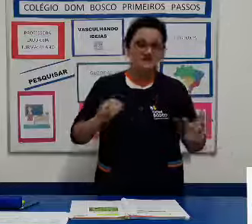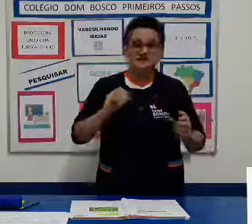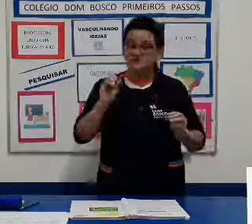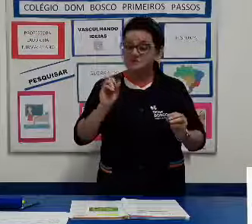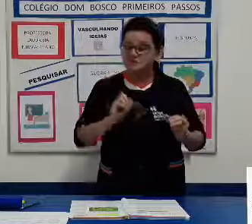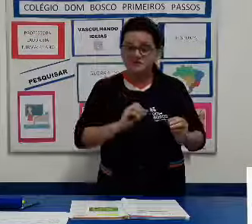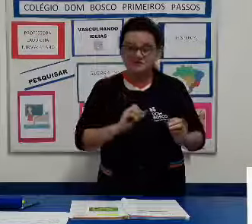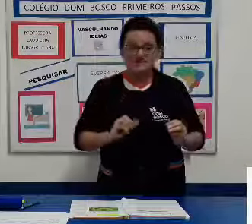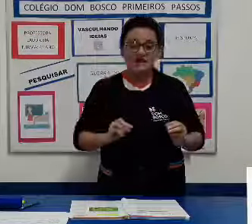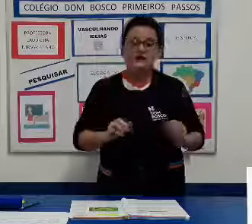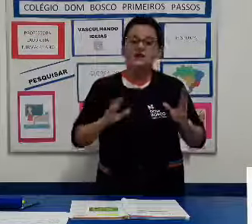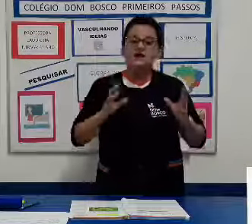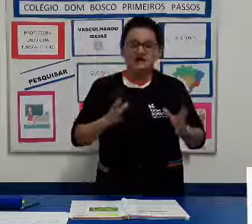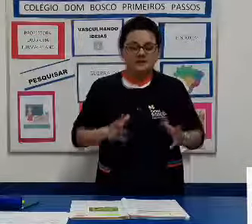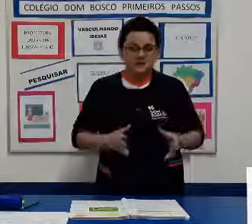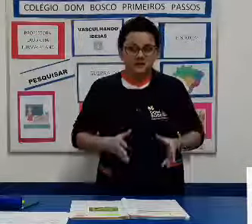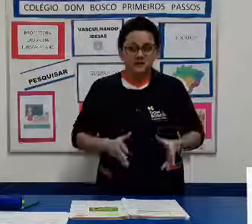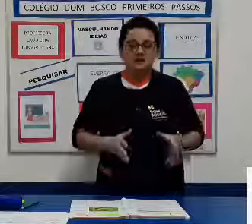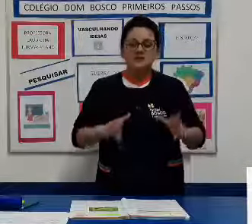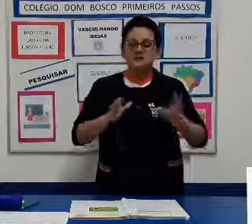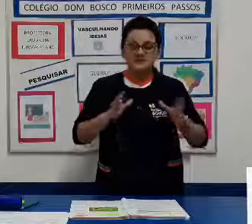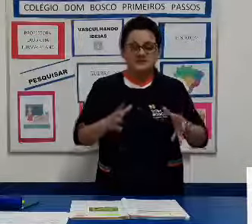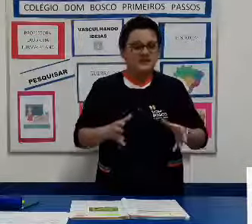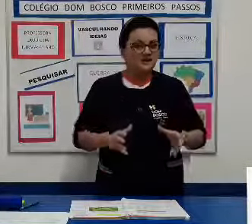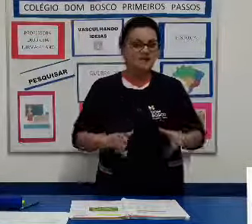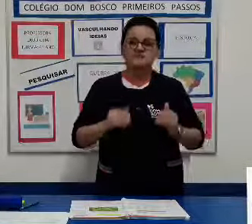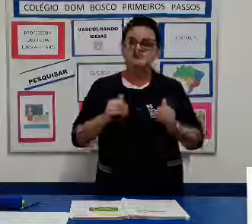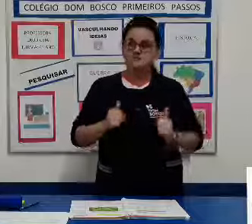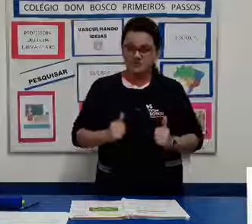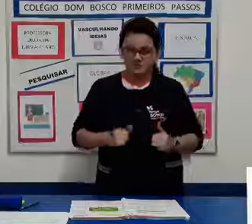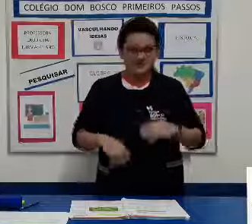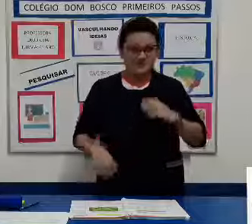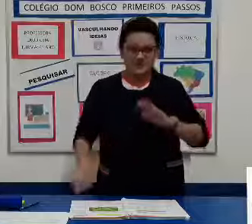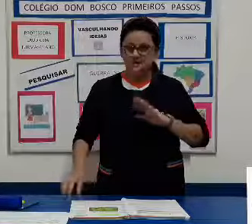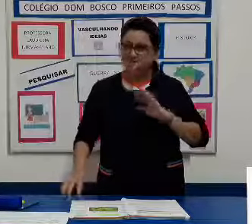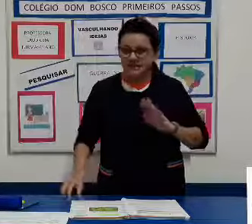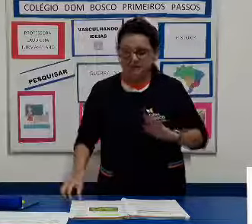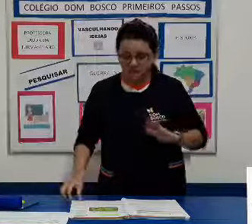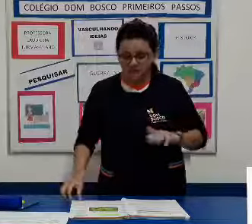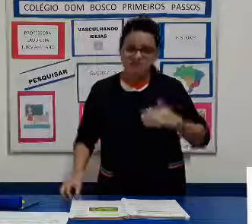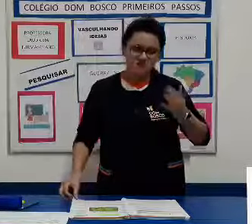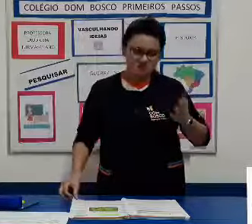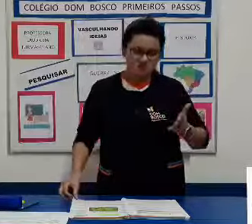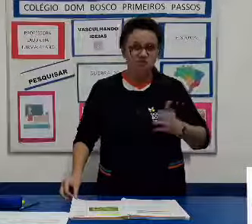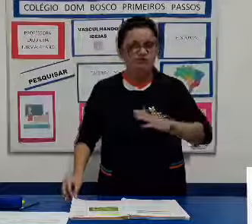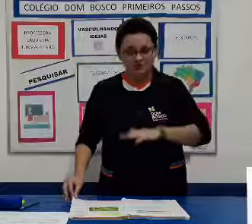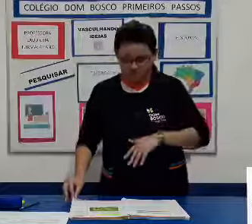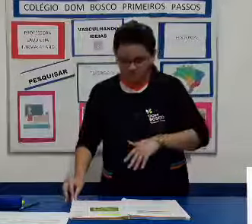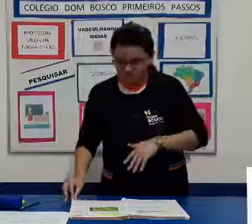Então vocês só vão assinalar. Tá bem tranquilo, é só fazer a leitura que vocês vão conseguir fazer bem tranquilo. Se surgir dúvida, pode me